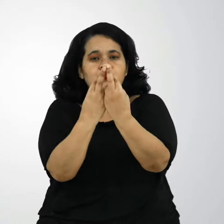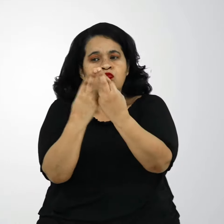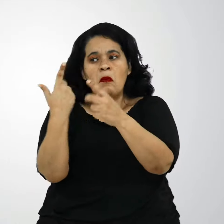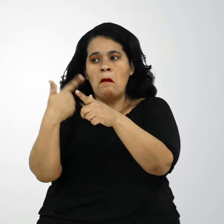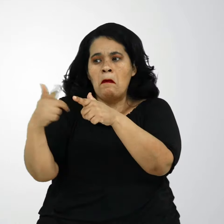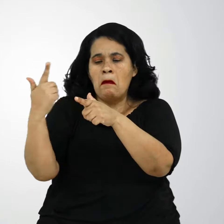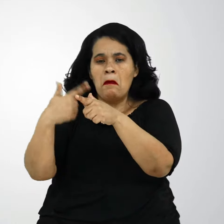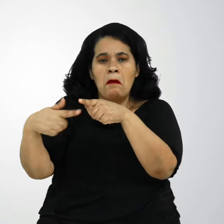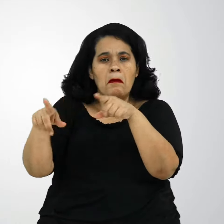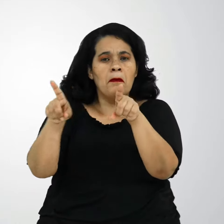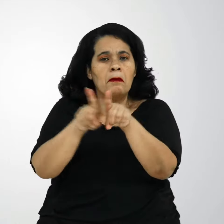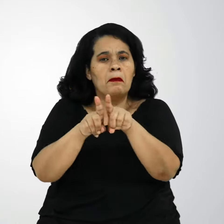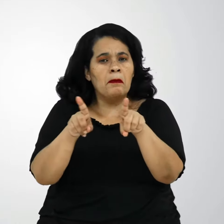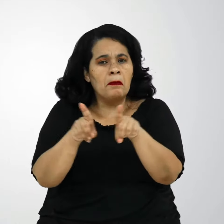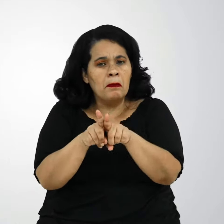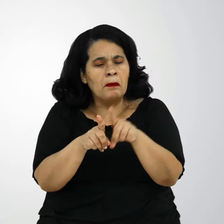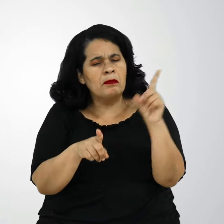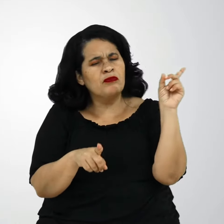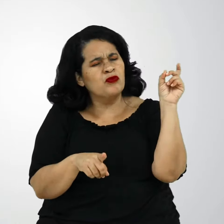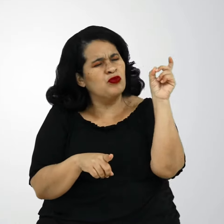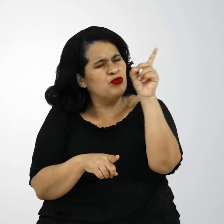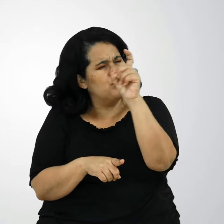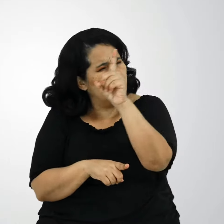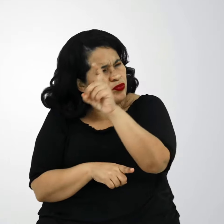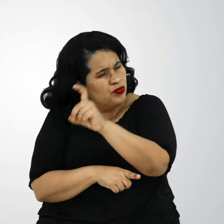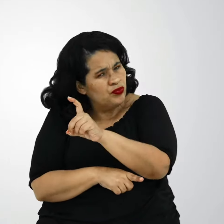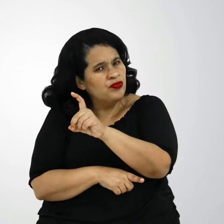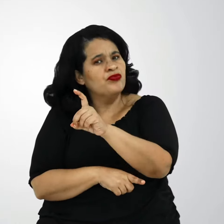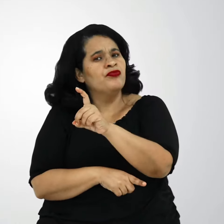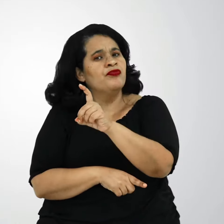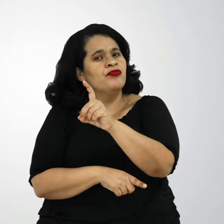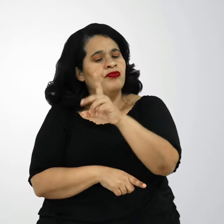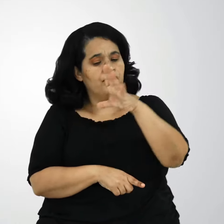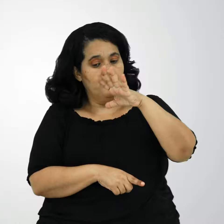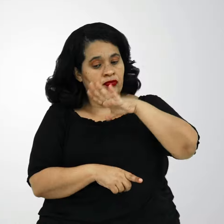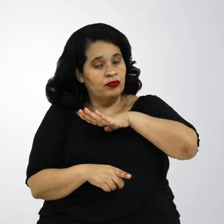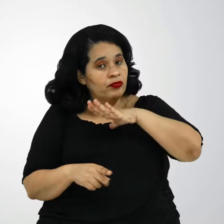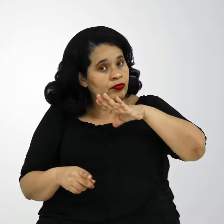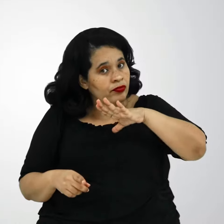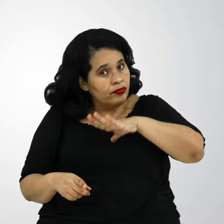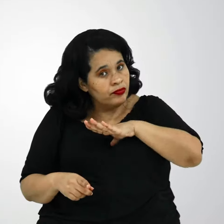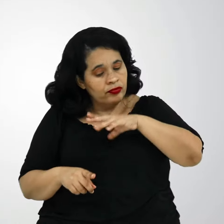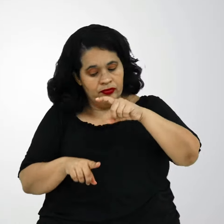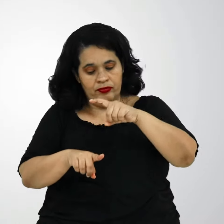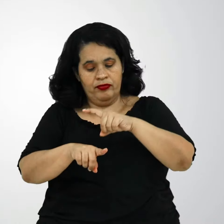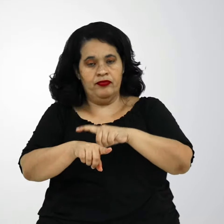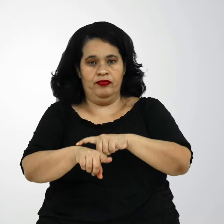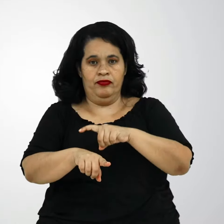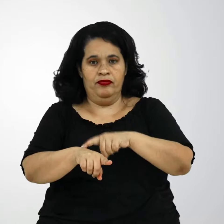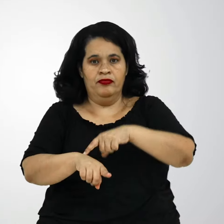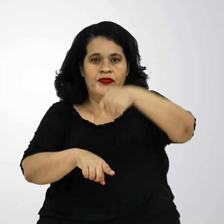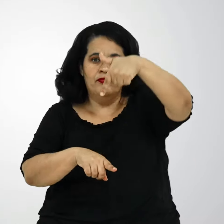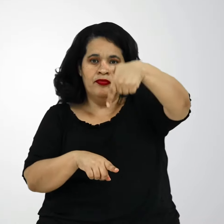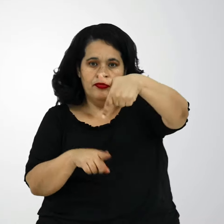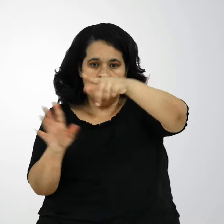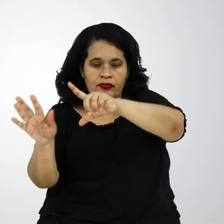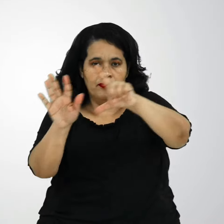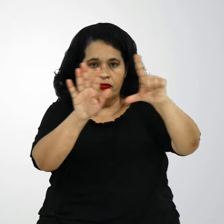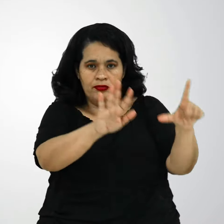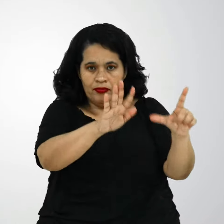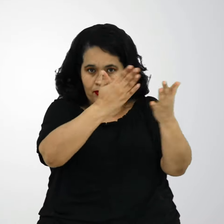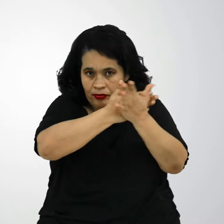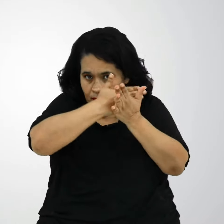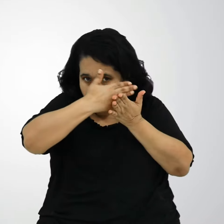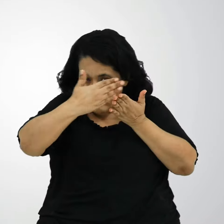problemas, situações difíceis que acontecem. De fato, a cidade, nesse período das 7 semanas aqui